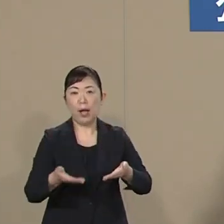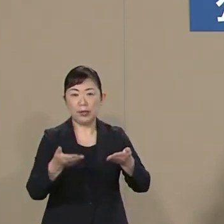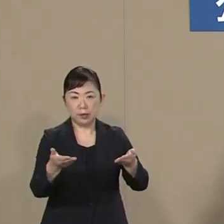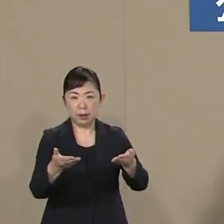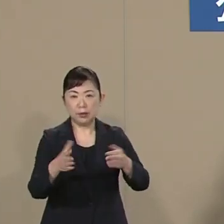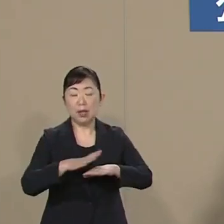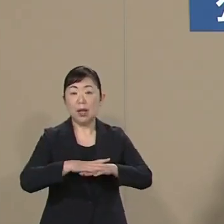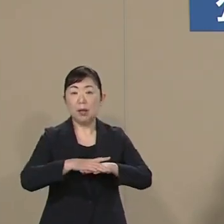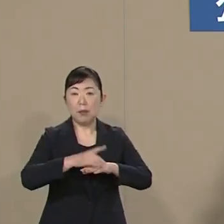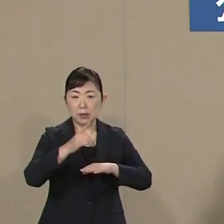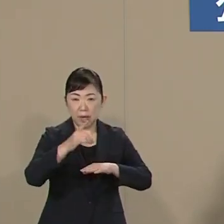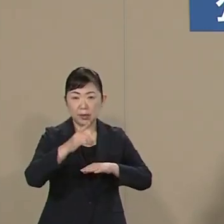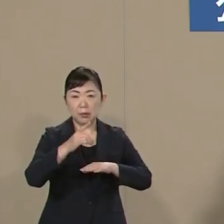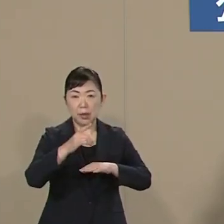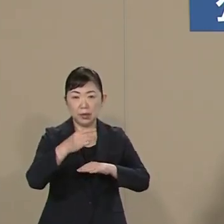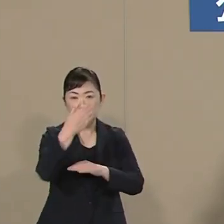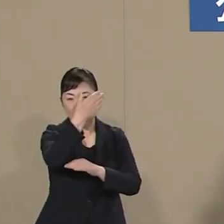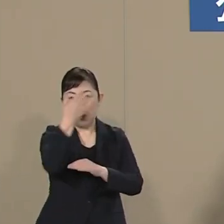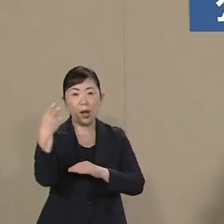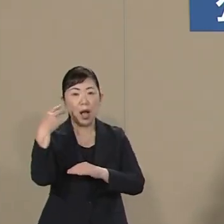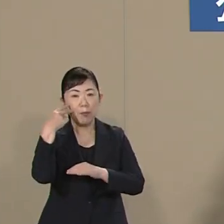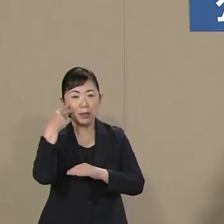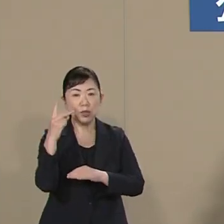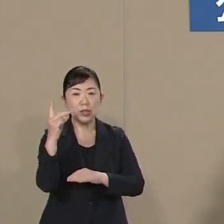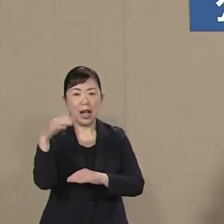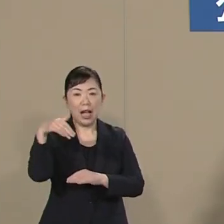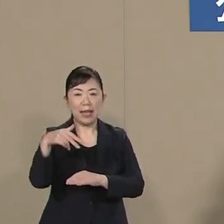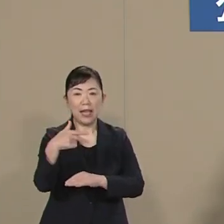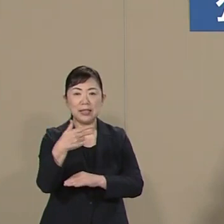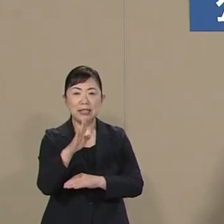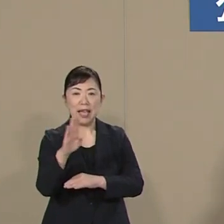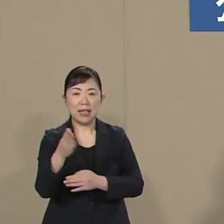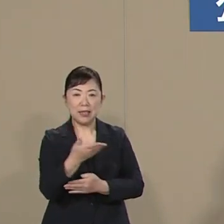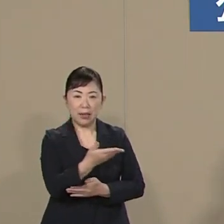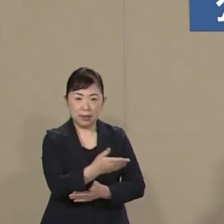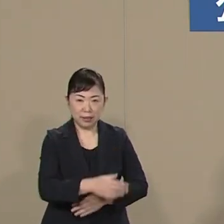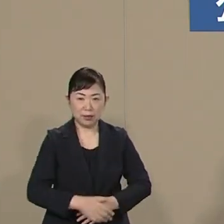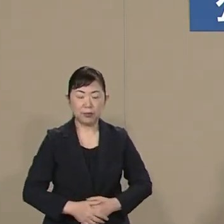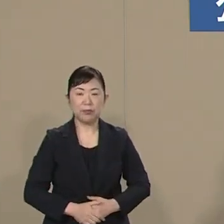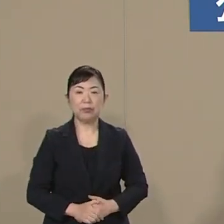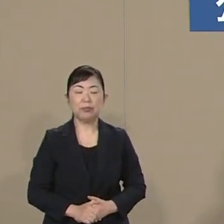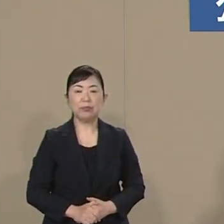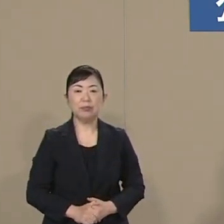紹介いたしますはじめに若松謙維さんです